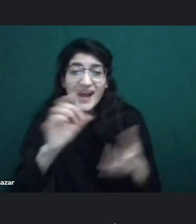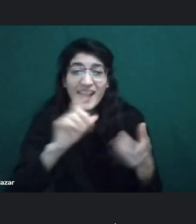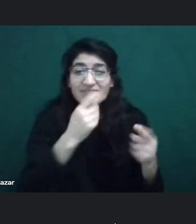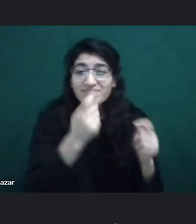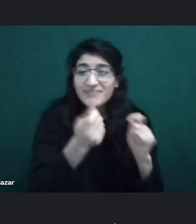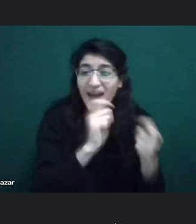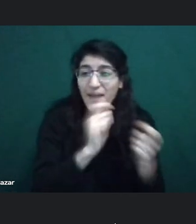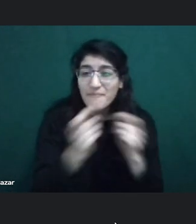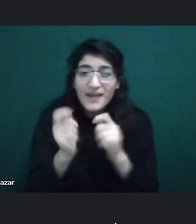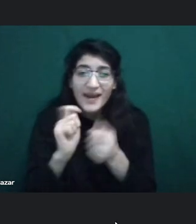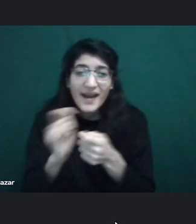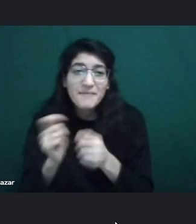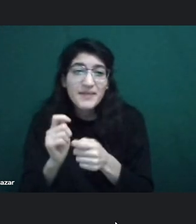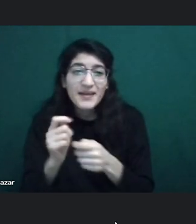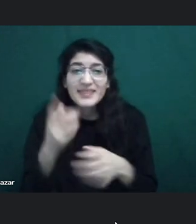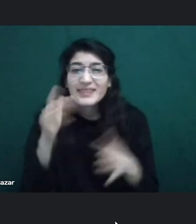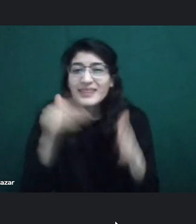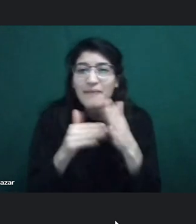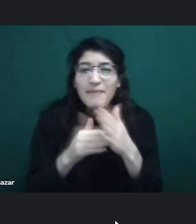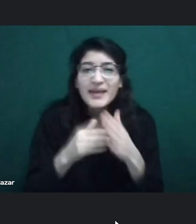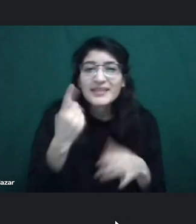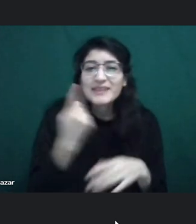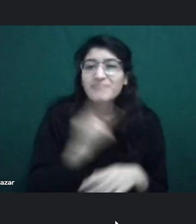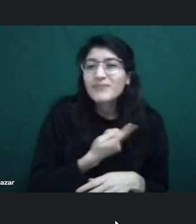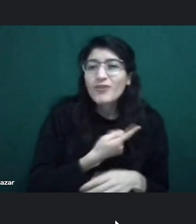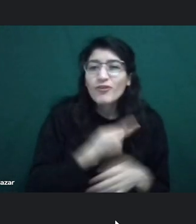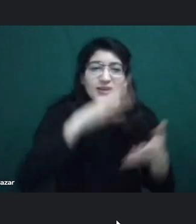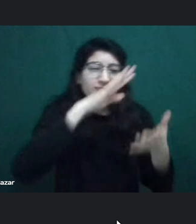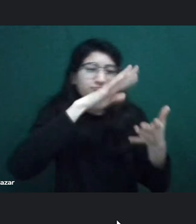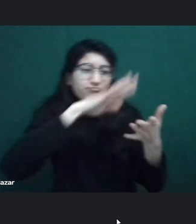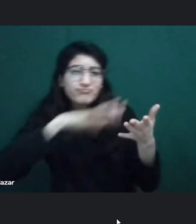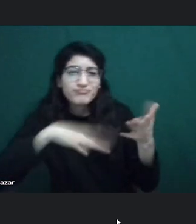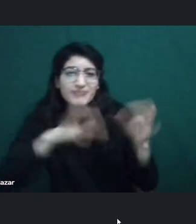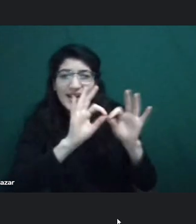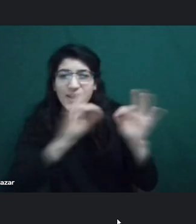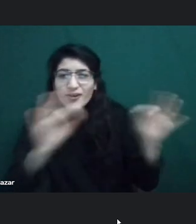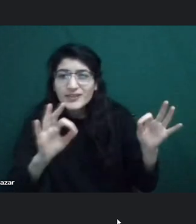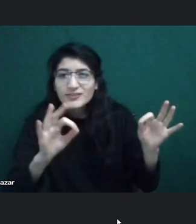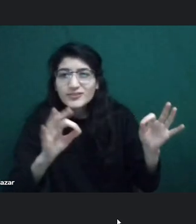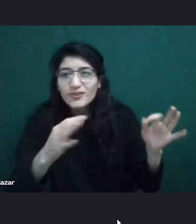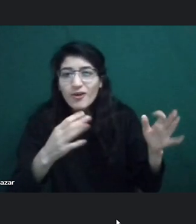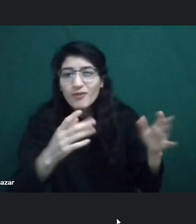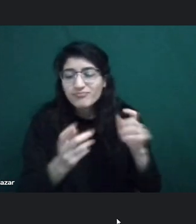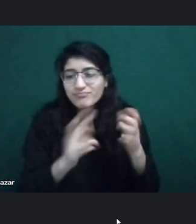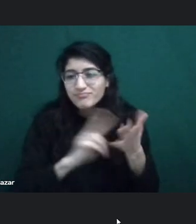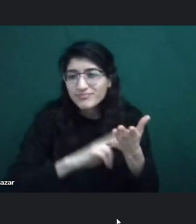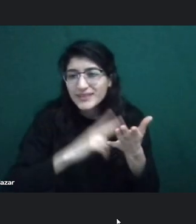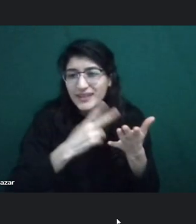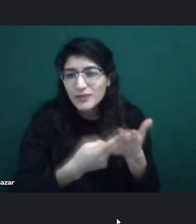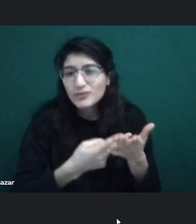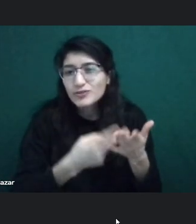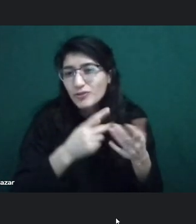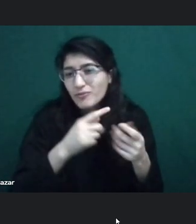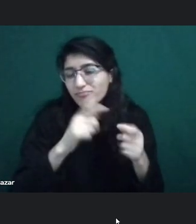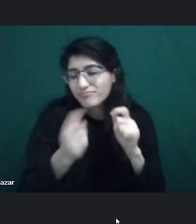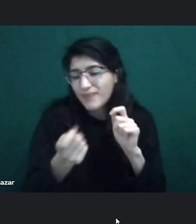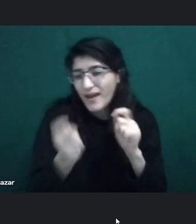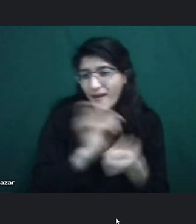¿Sí? Y tenemos que ver con cuáles de esas frases que le rodean o palabras que le rodean se